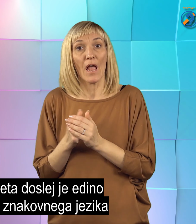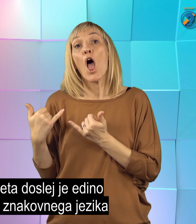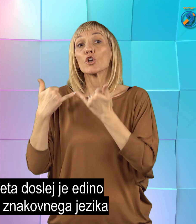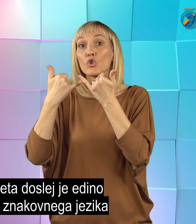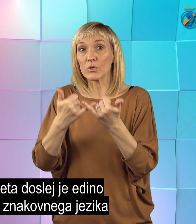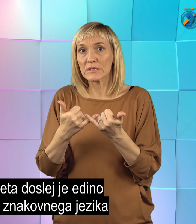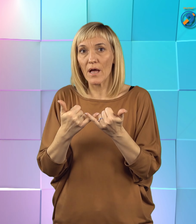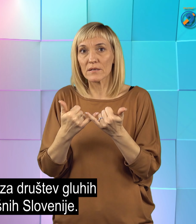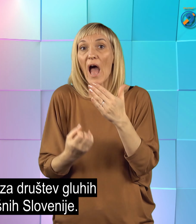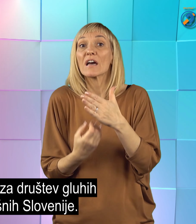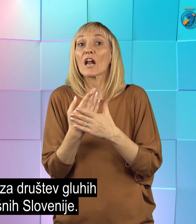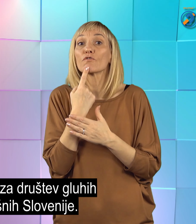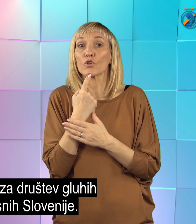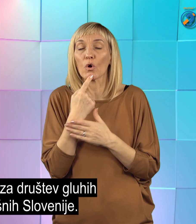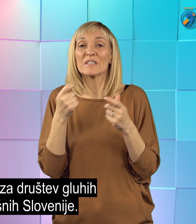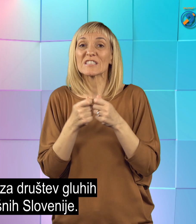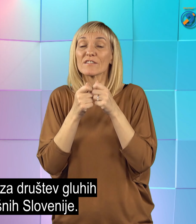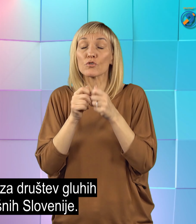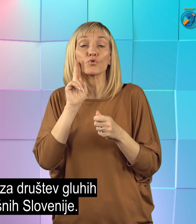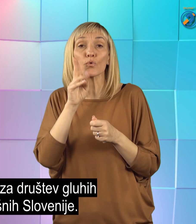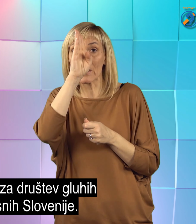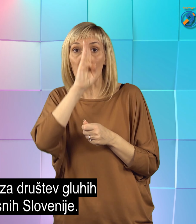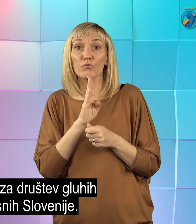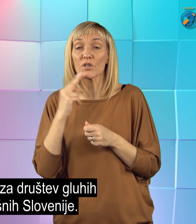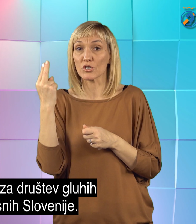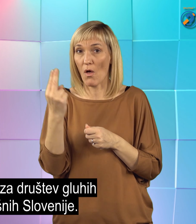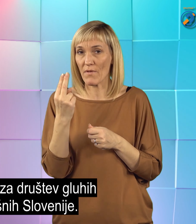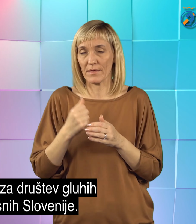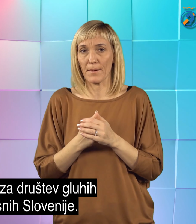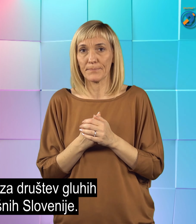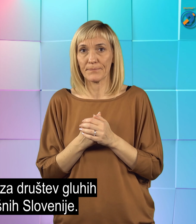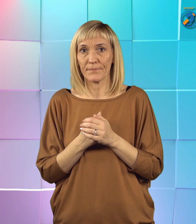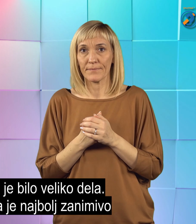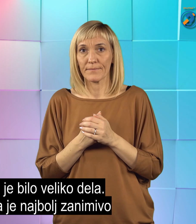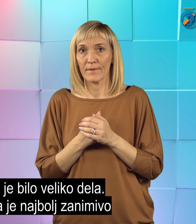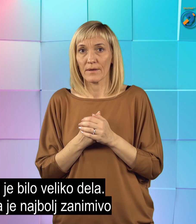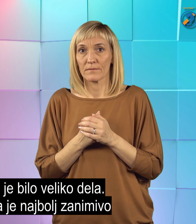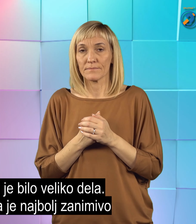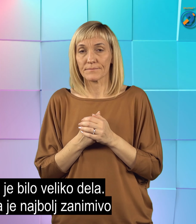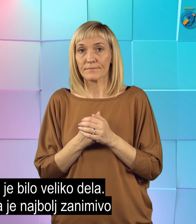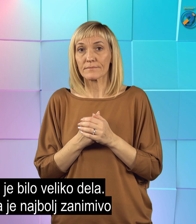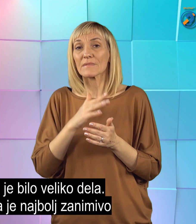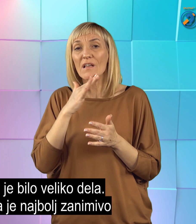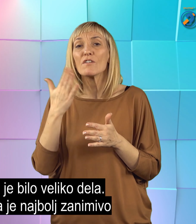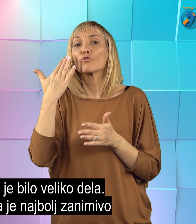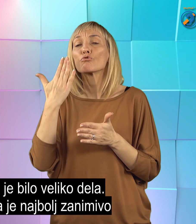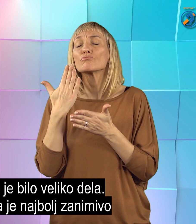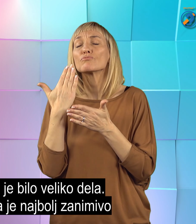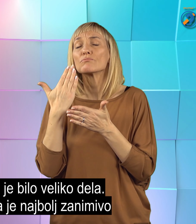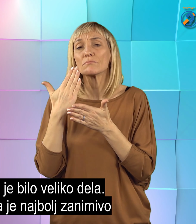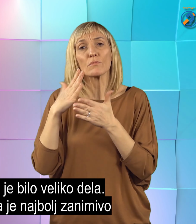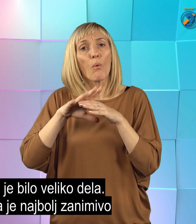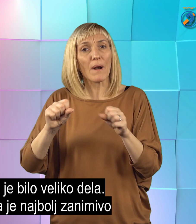znakovnega jezika izvajala Zveza društev gluhih in naglušnih Slovenije. Opravljenega je bilo veliko dela, moram reči, da